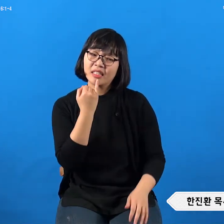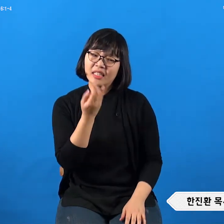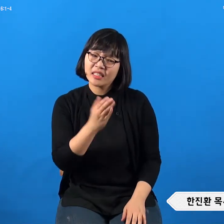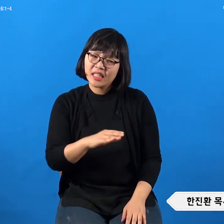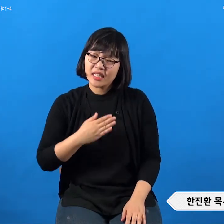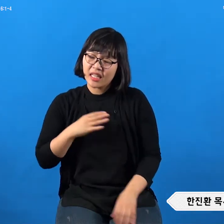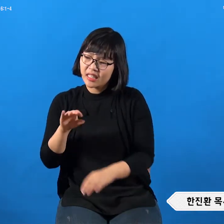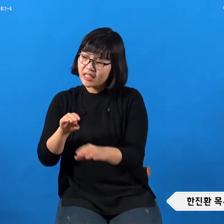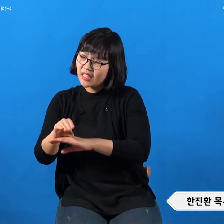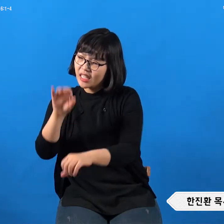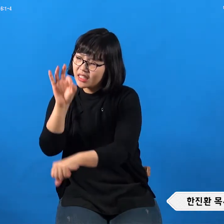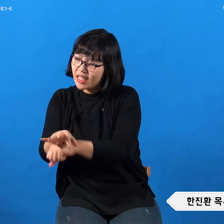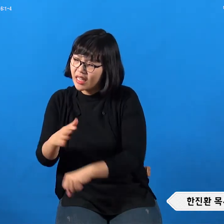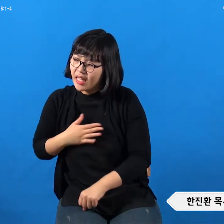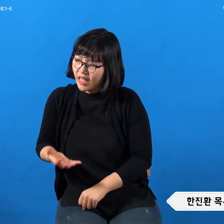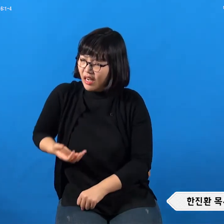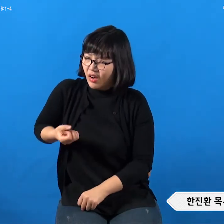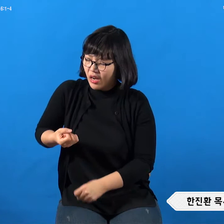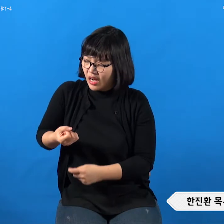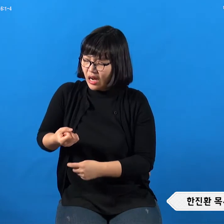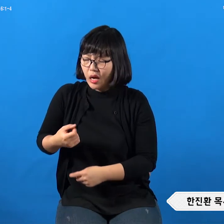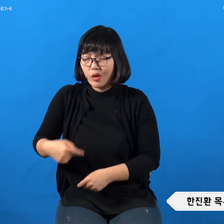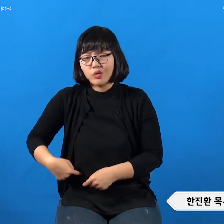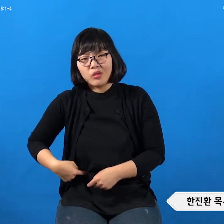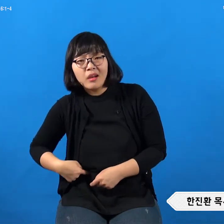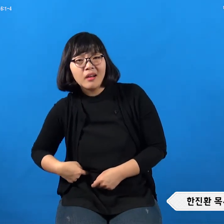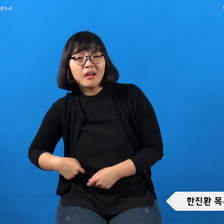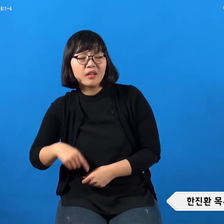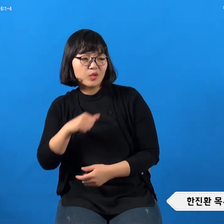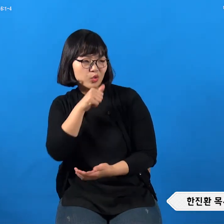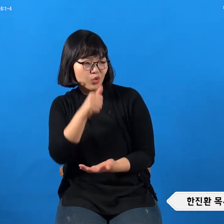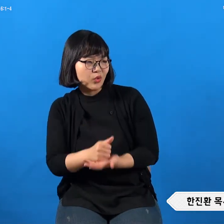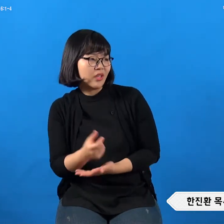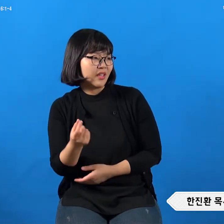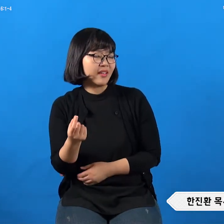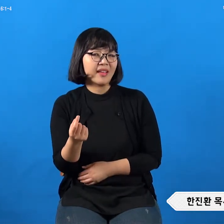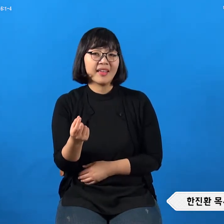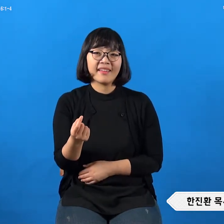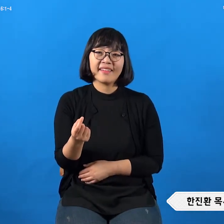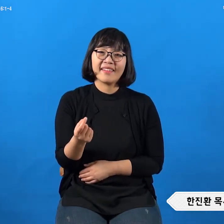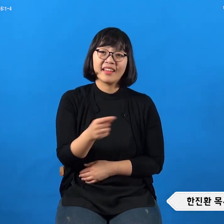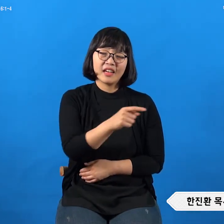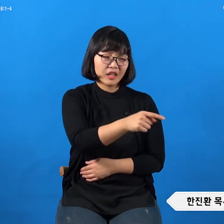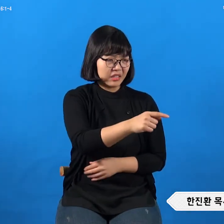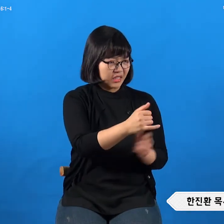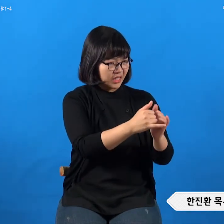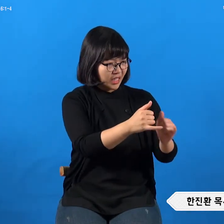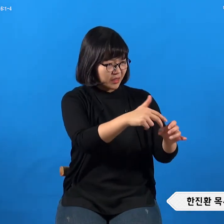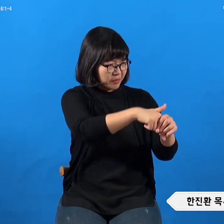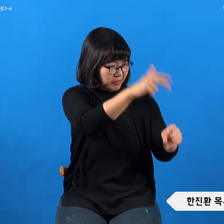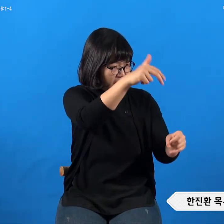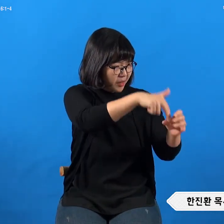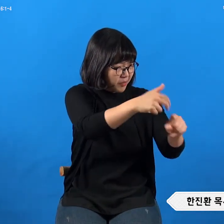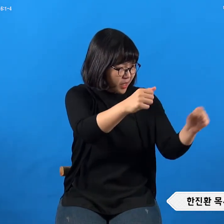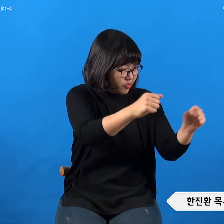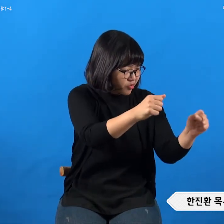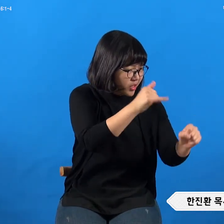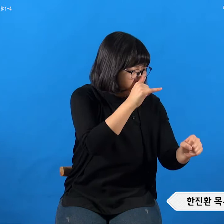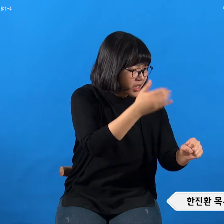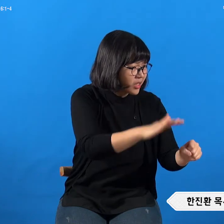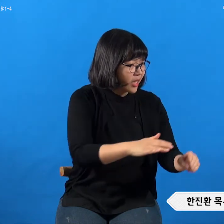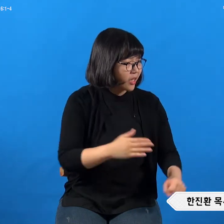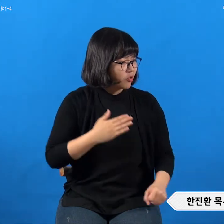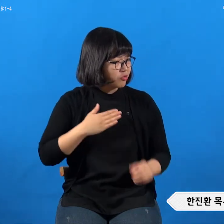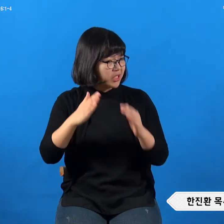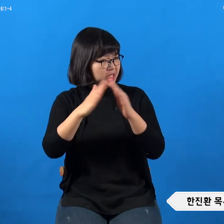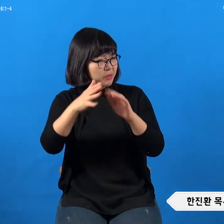되는데 내가 자가용 가지고 있다는 것이 꼭 죄 짓는 것 같고, 옷이 없어서 떠는 사람들이 있는데 우리 집에 근사한 커튼 달고